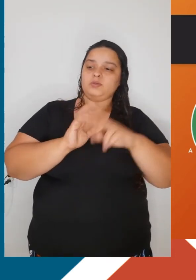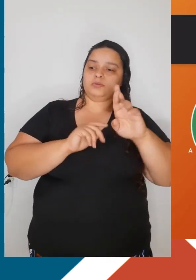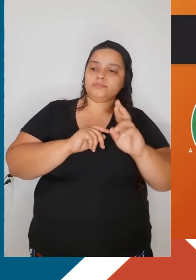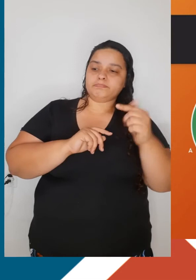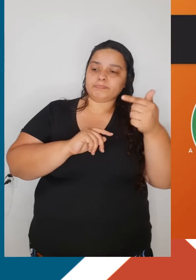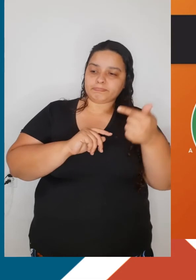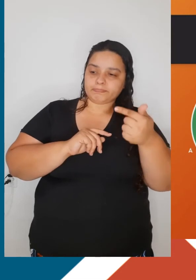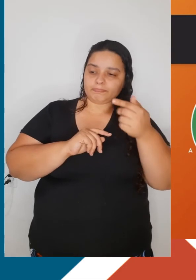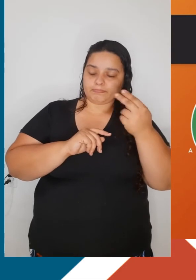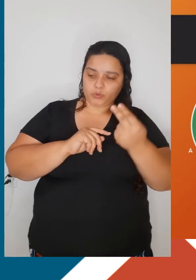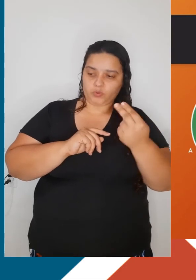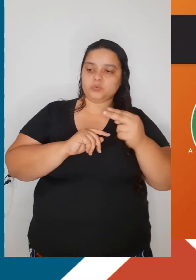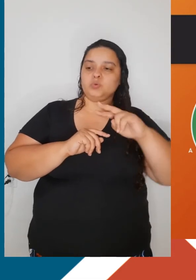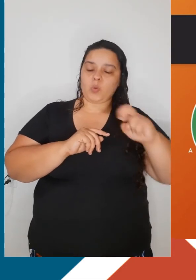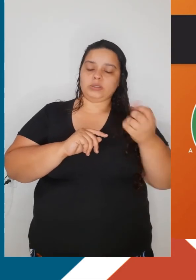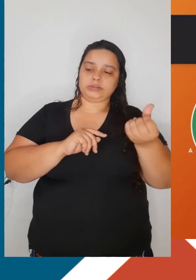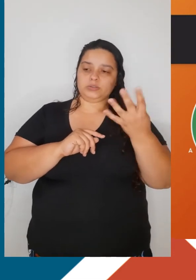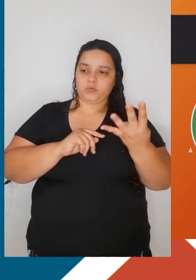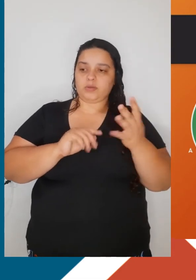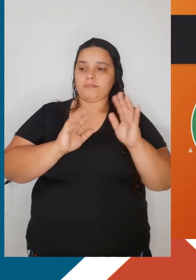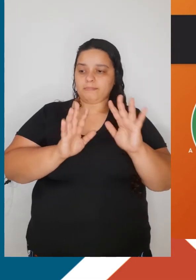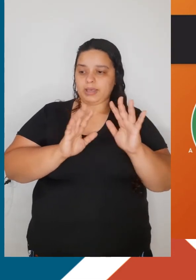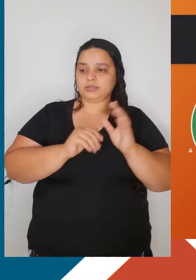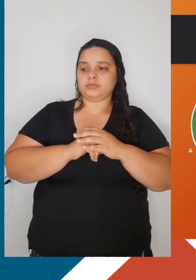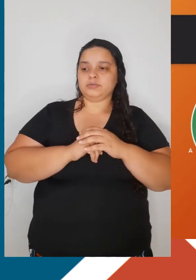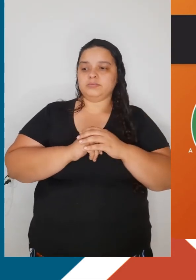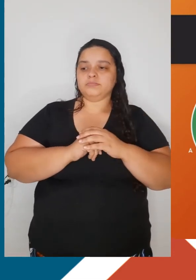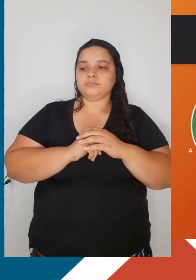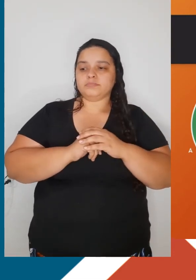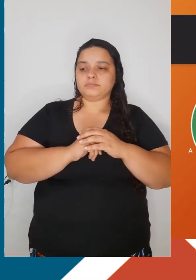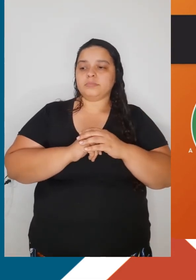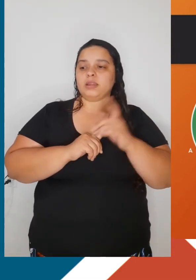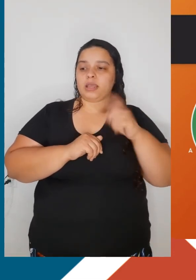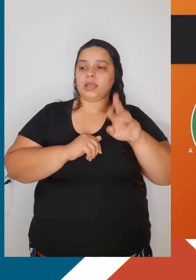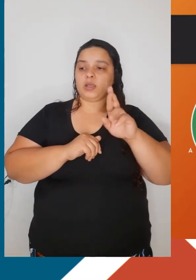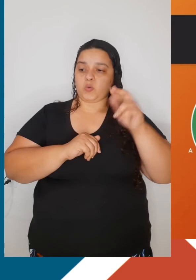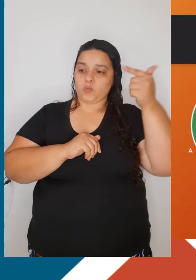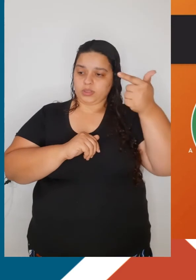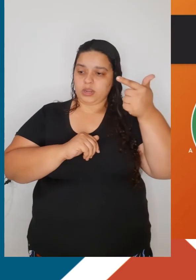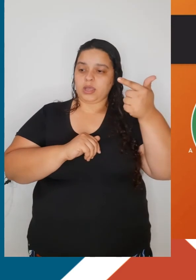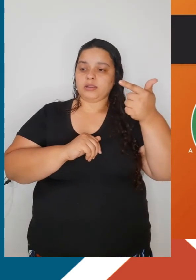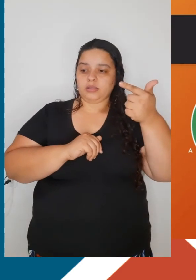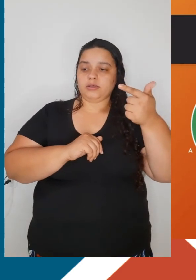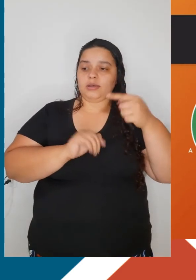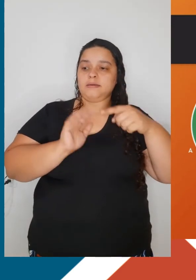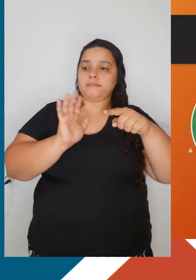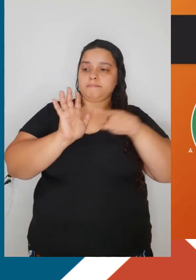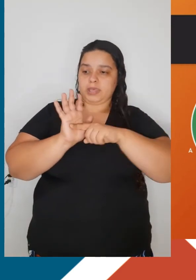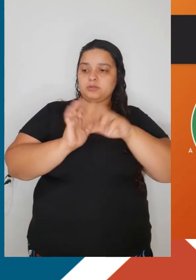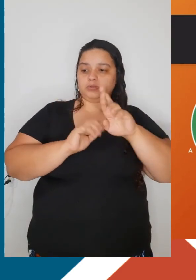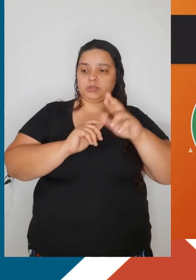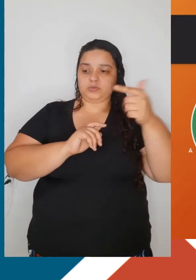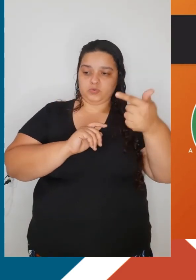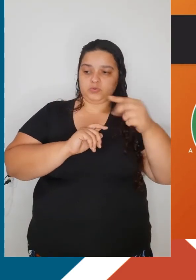quadrado é igual a 64. E r ao quadrado menos r ao quadrado, que é a nossa diferença